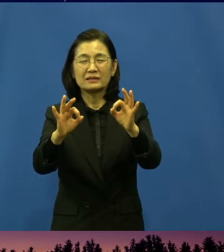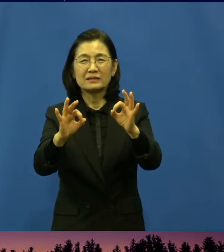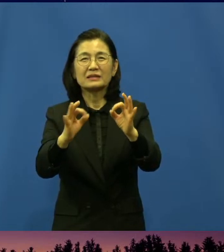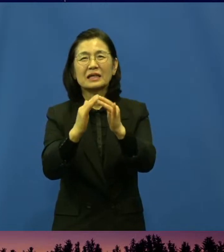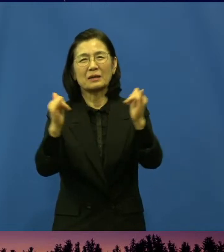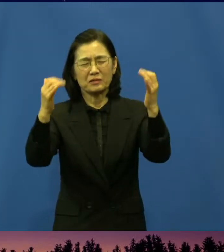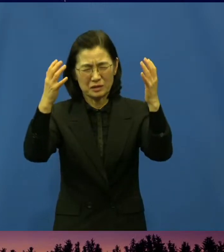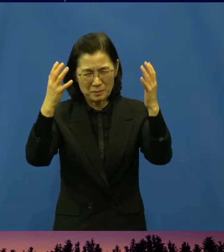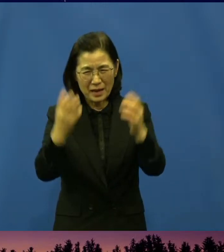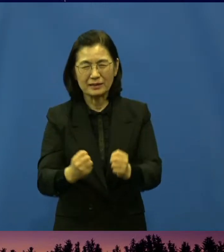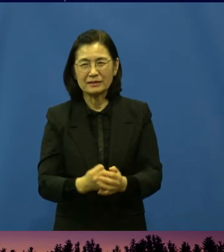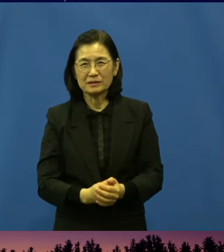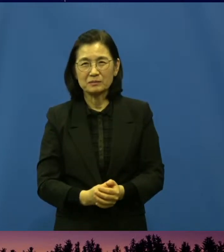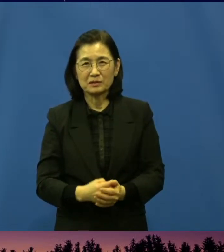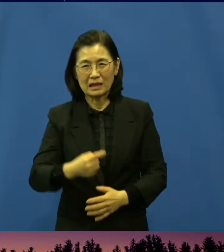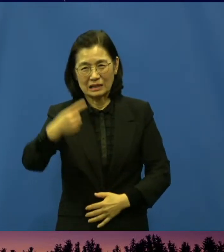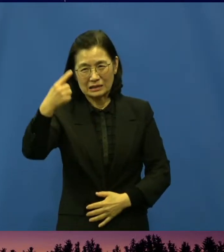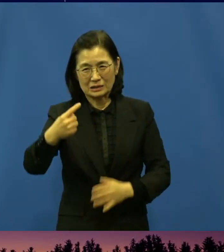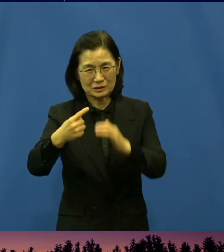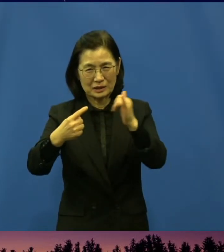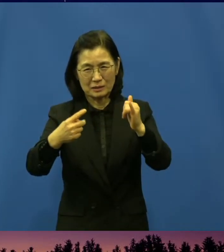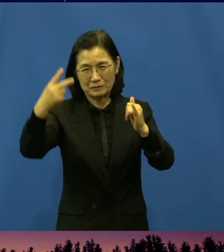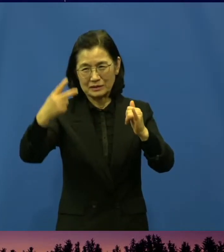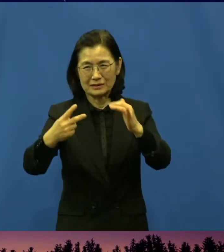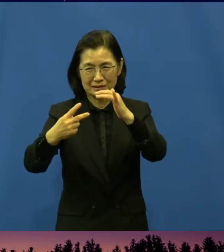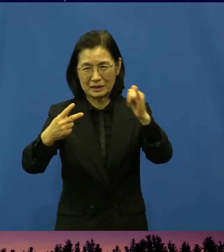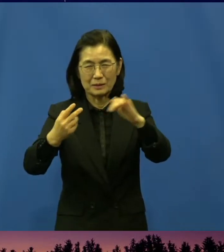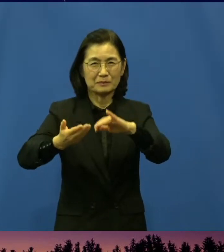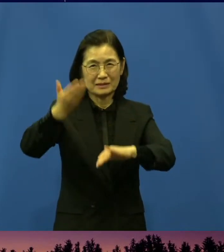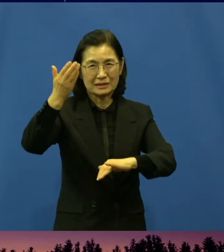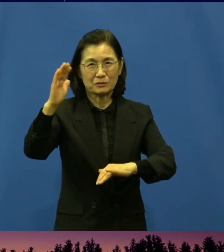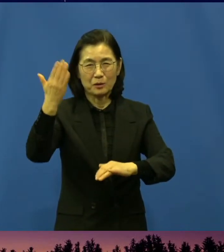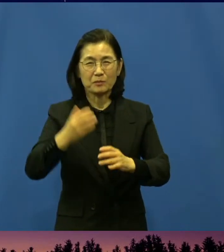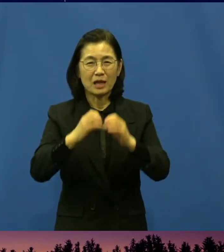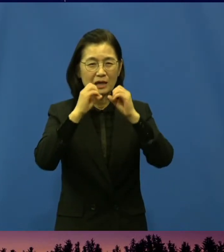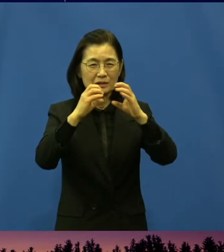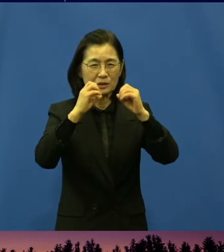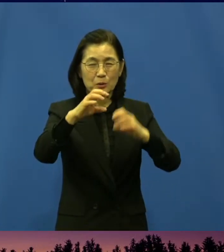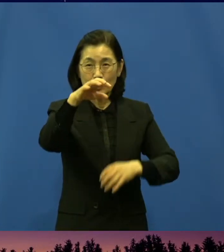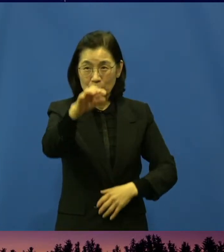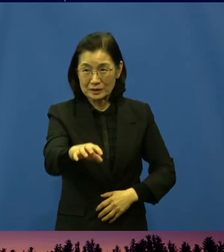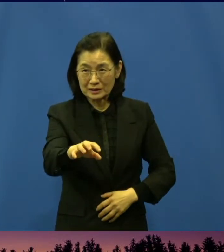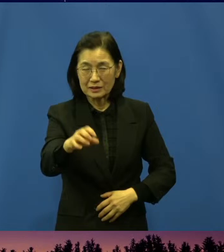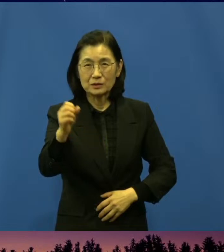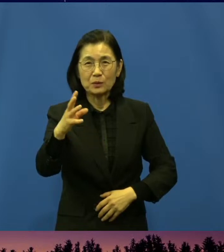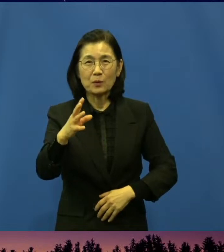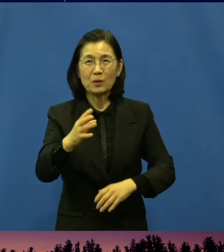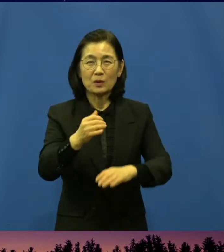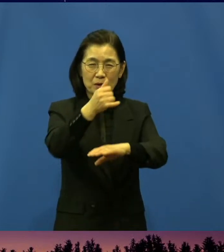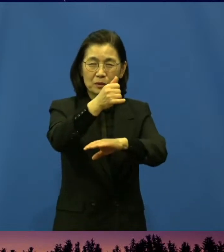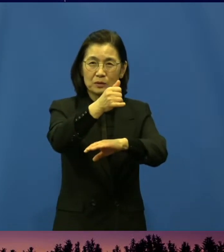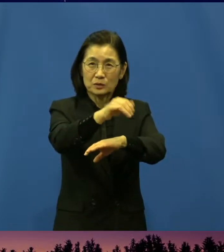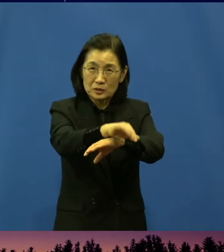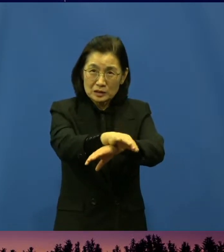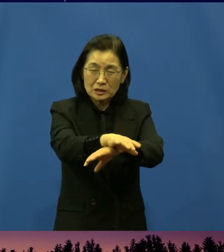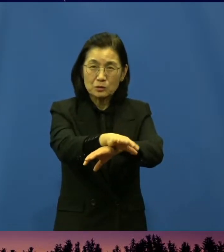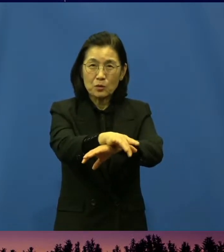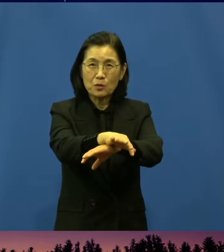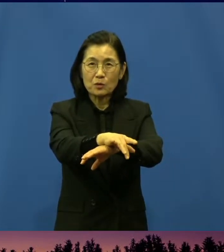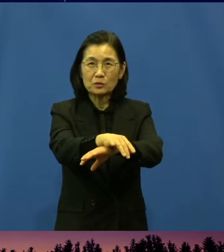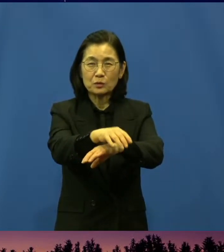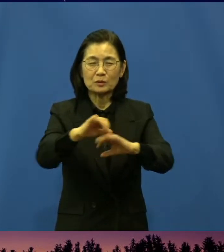되는데, 어디에 있든지, 또 선교지에 계신 분들, 또 농어촌, 미래자리교회, 전국, 세계